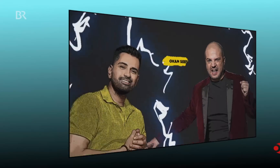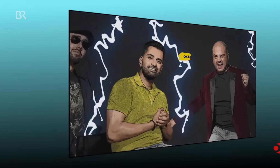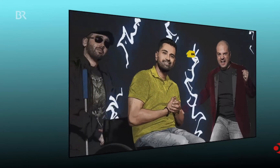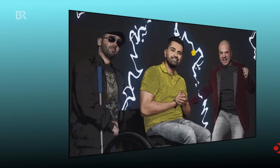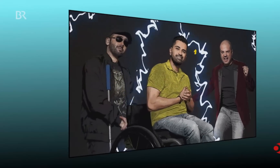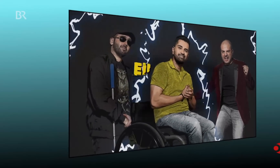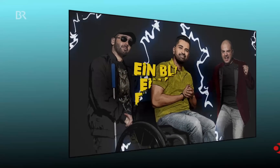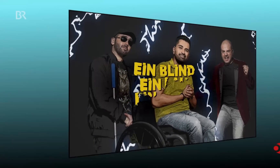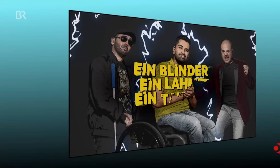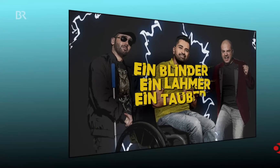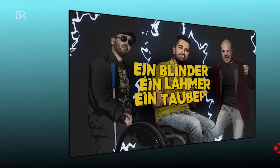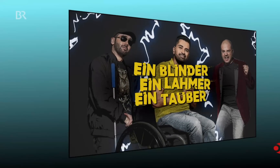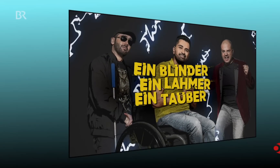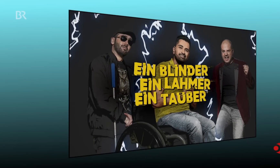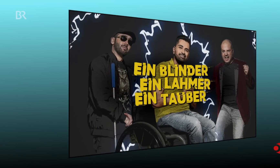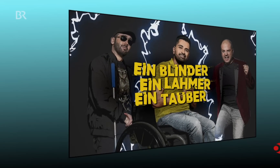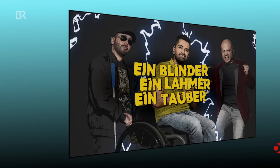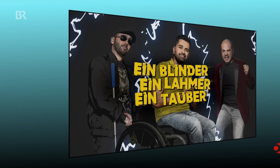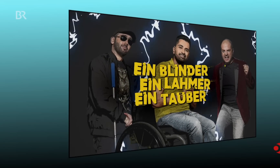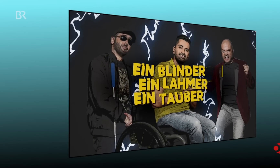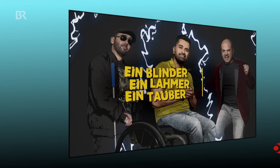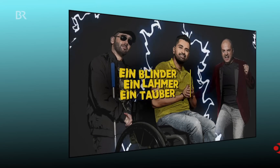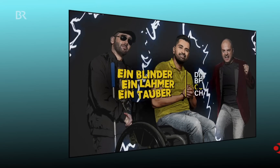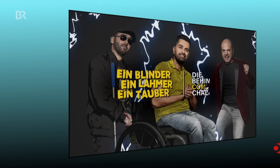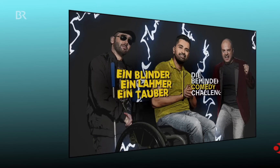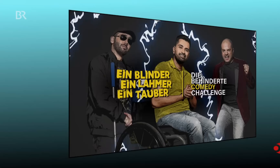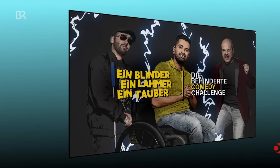3 Comedians auf der Suche nach der besten Behinderung.